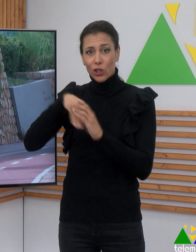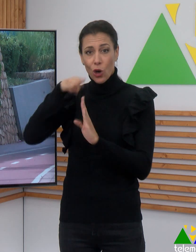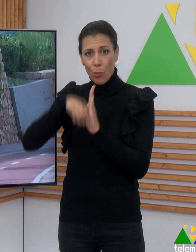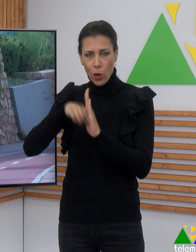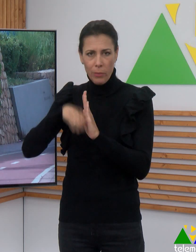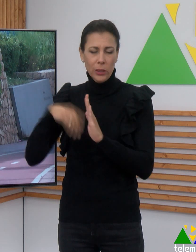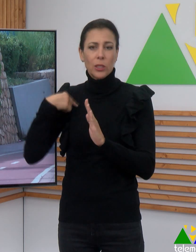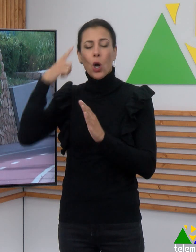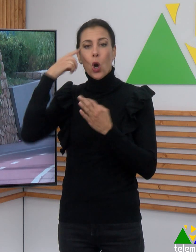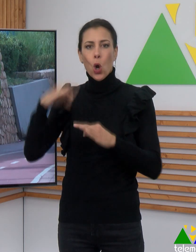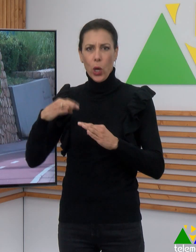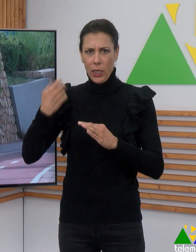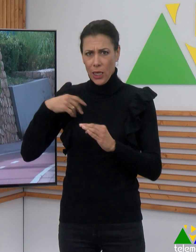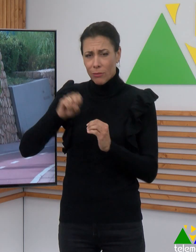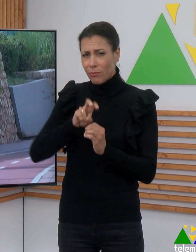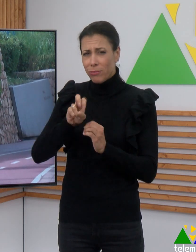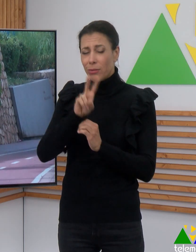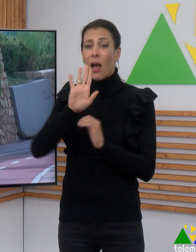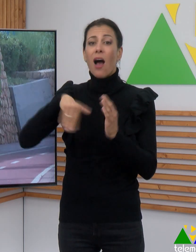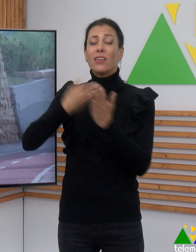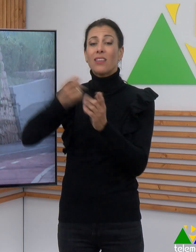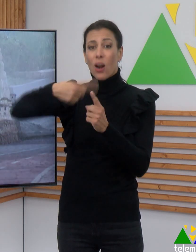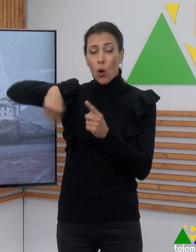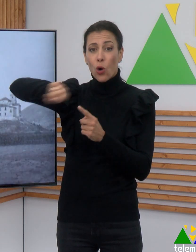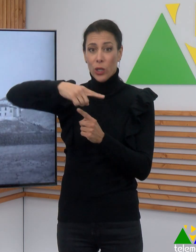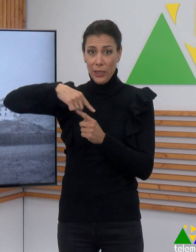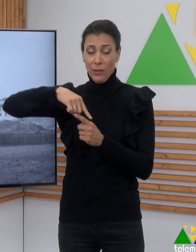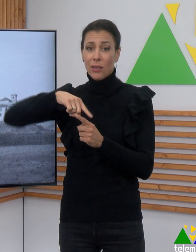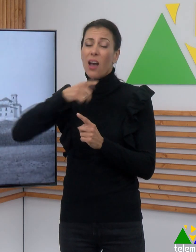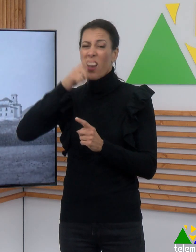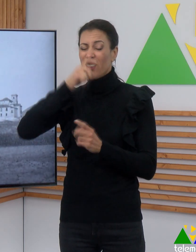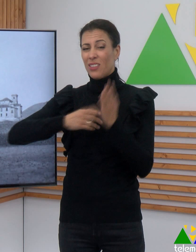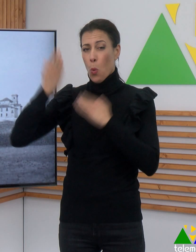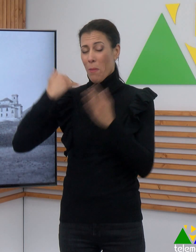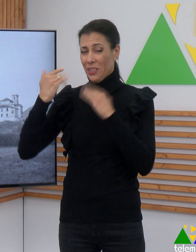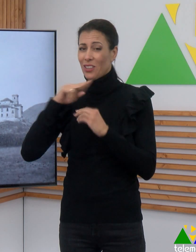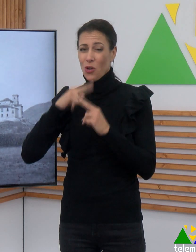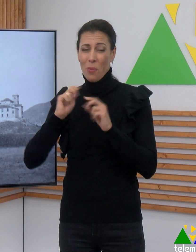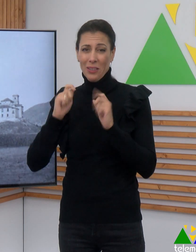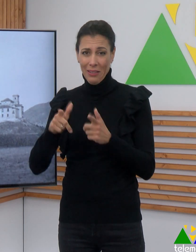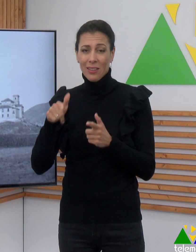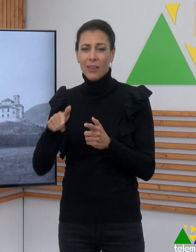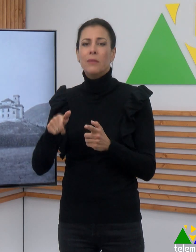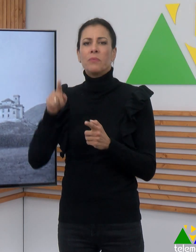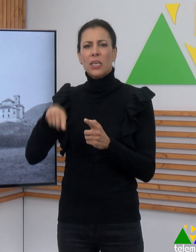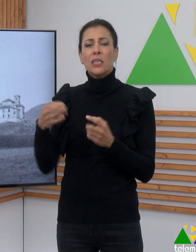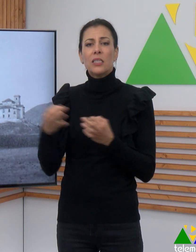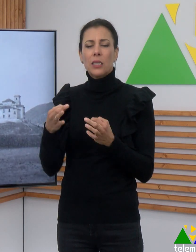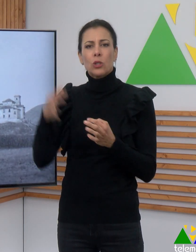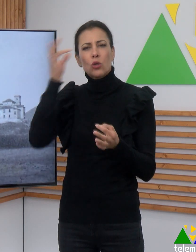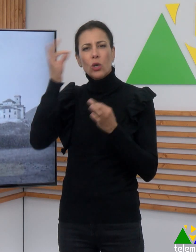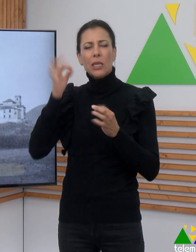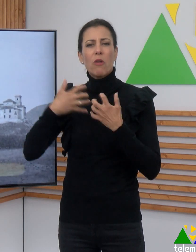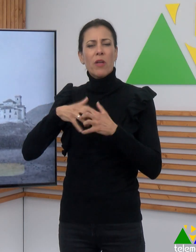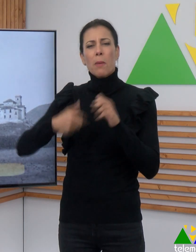subido lógicamente toda esta ladera hasta la Glorieta, como se llamaba también antiguamente, y aquí se erigía concretamente la